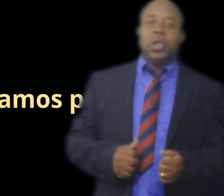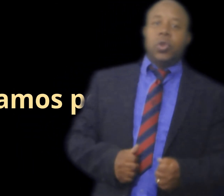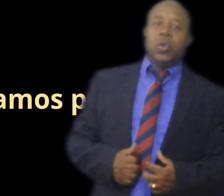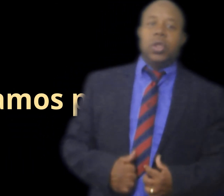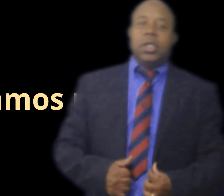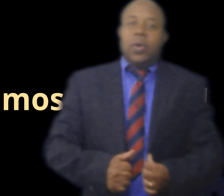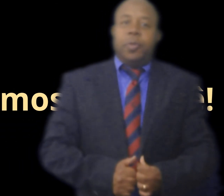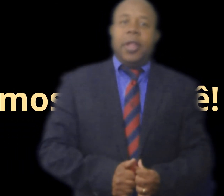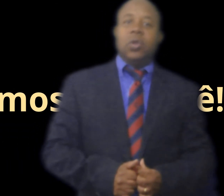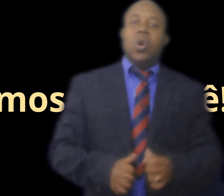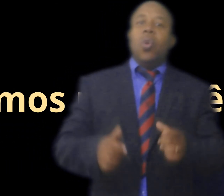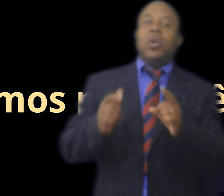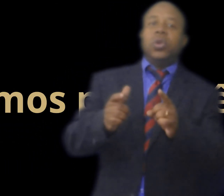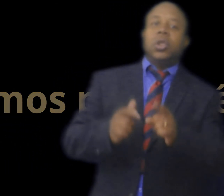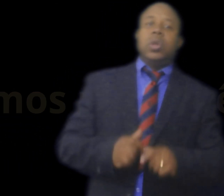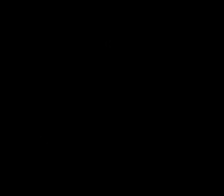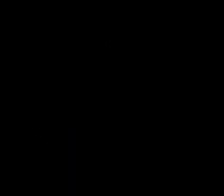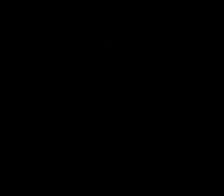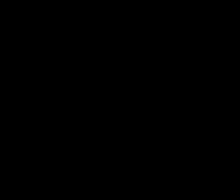warcliffebruzil.com Esperamos por você.